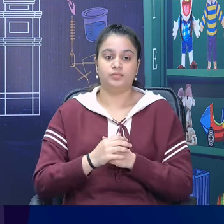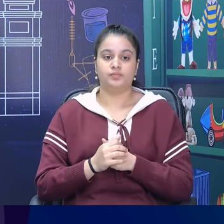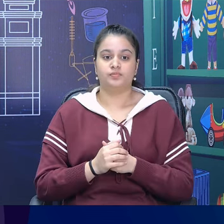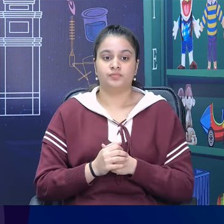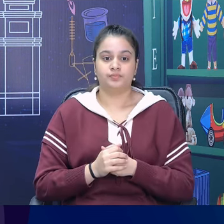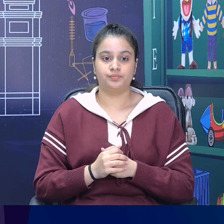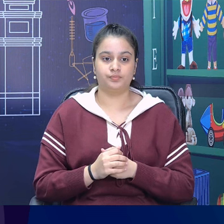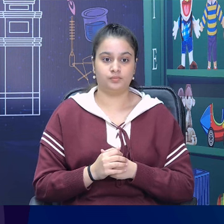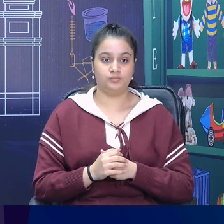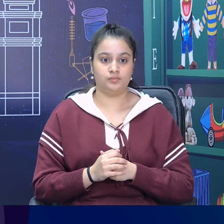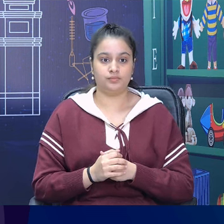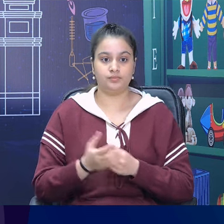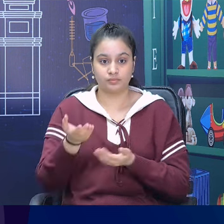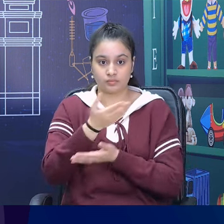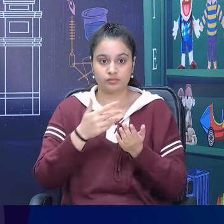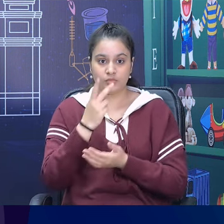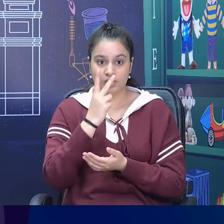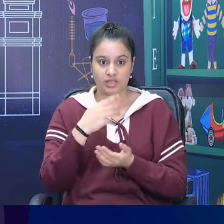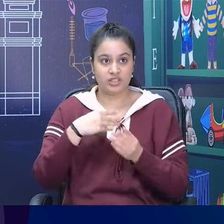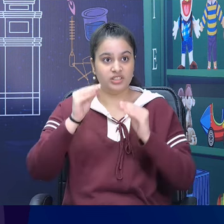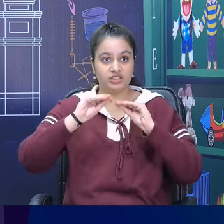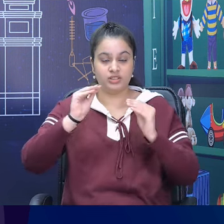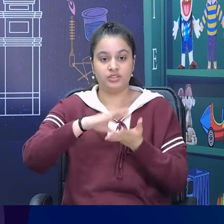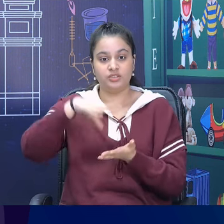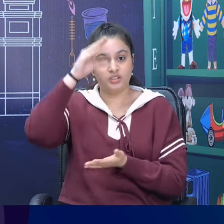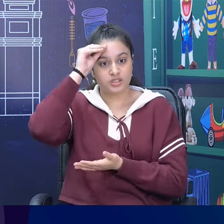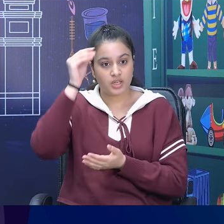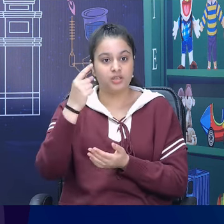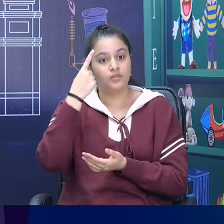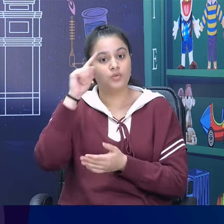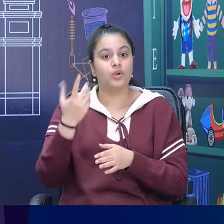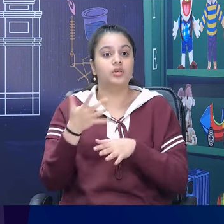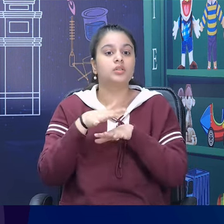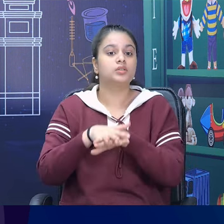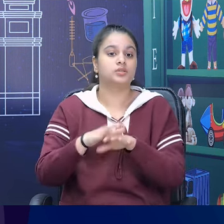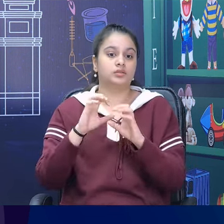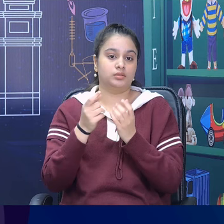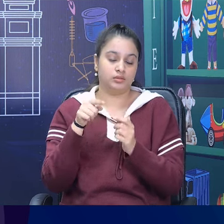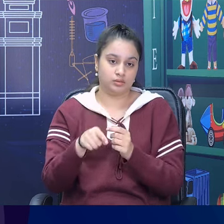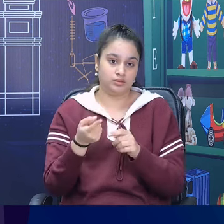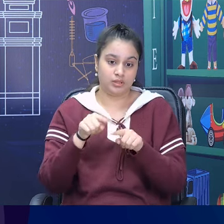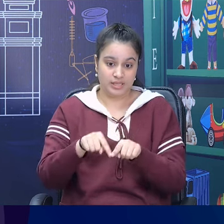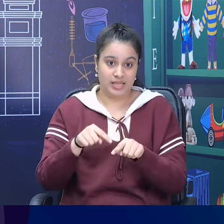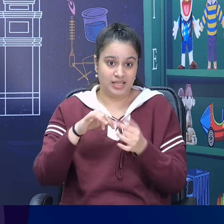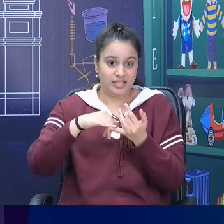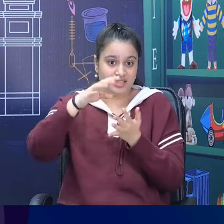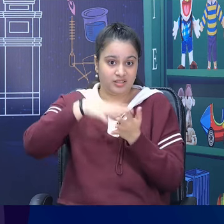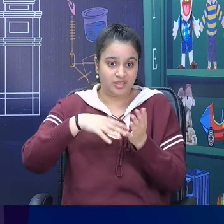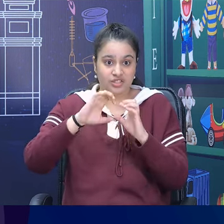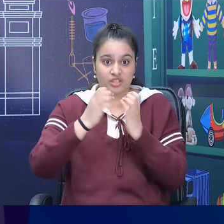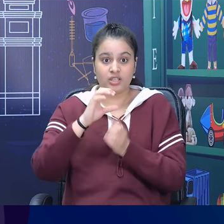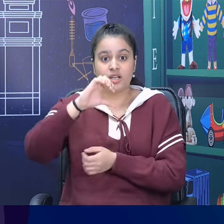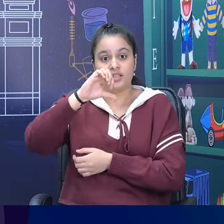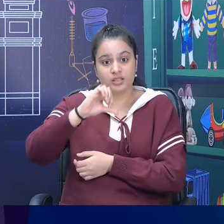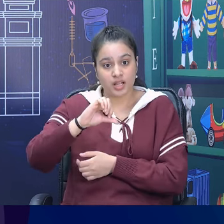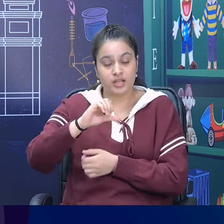जी तो बच्चों आप देख रहे हैं टीचिंग लर्निंग इंटरवेंशन फॉर इंक्लूसिव क्लासरूम में इस खास कक्षा के माध्यम से कक्षा नौ के बच्चों के लिए